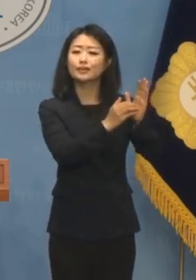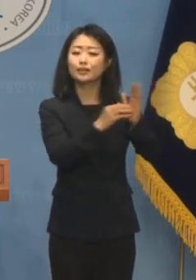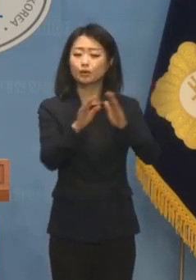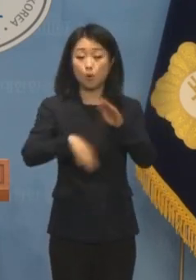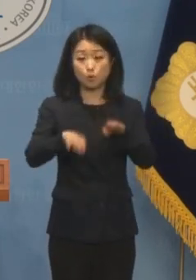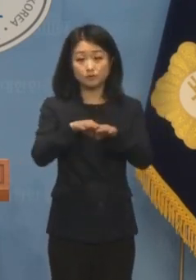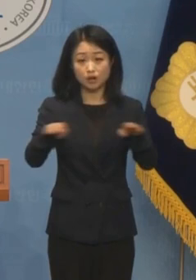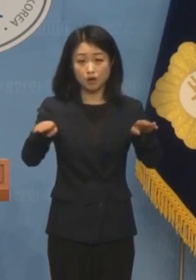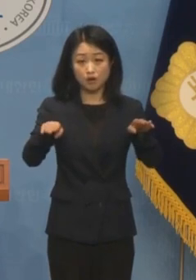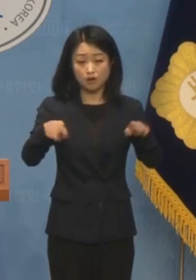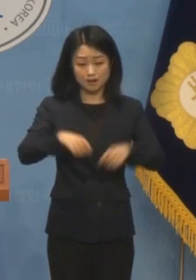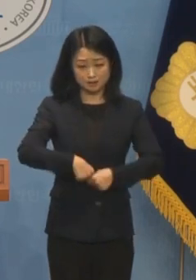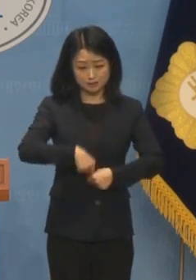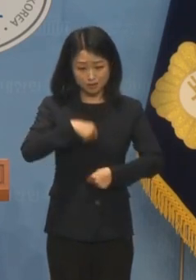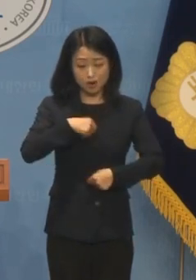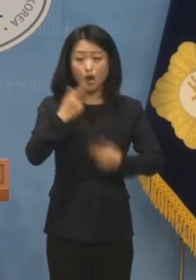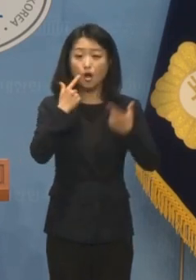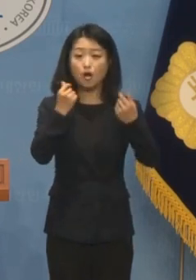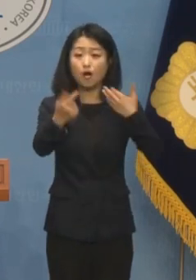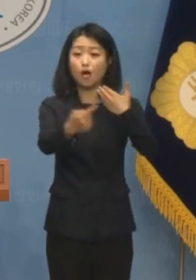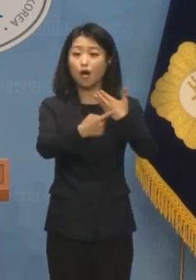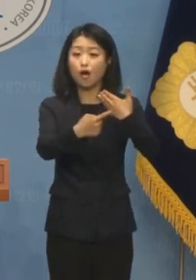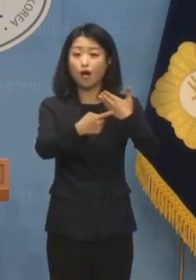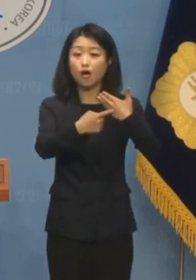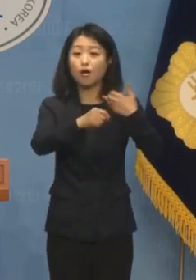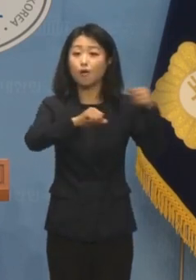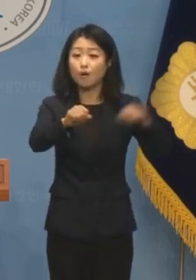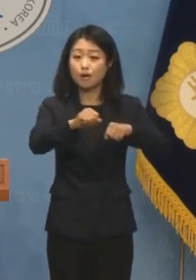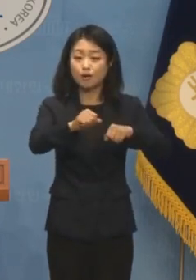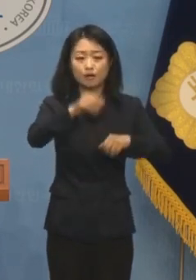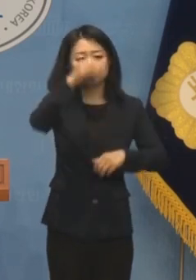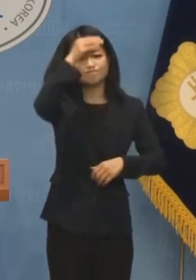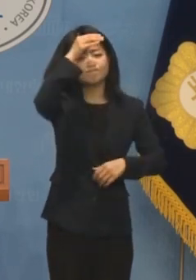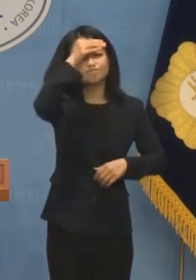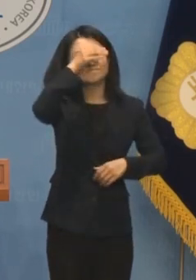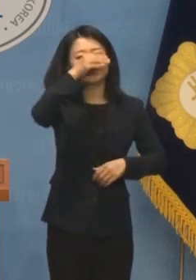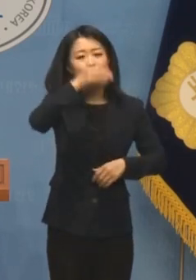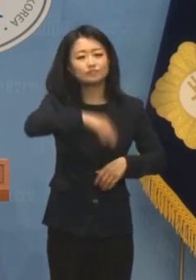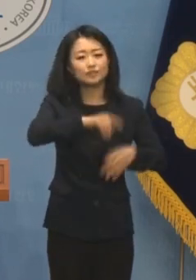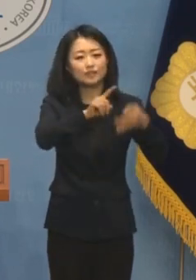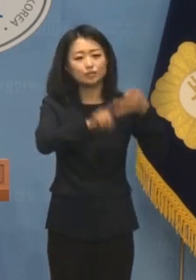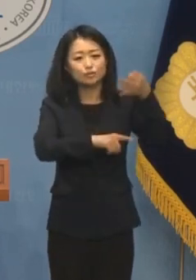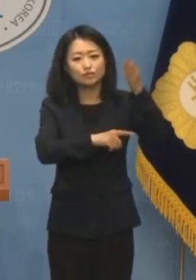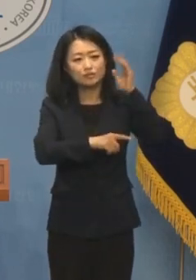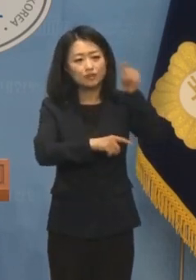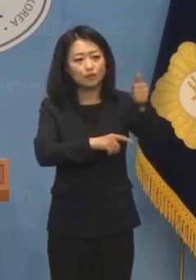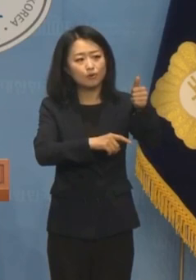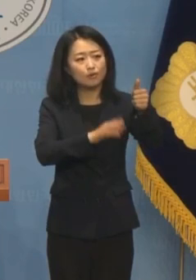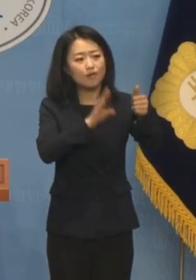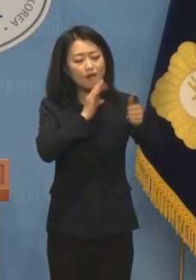공정과 정의의 화신인 양 행세해왔던 윤석열 대통령의 뻔뻔함에 기가 막힐 뿐입니다.